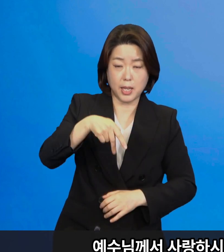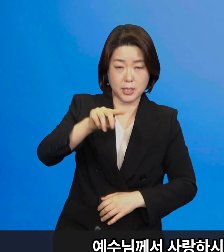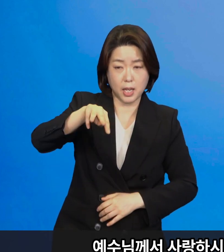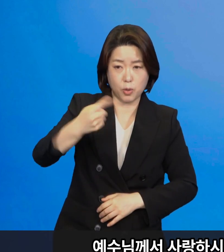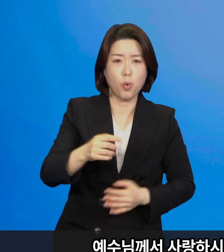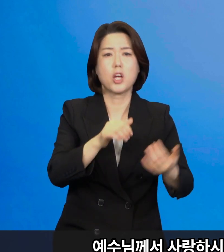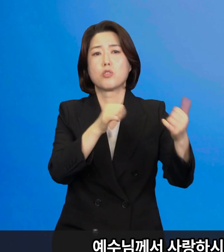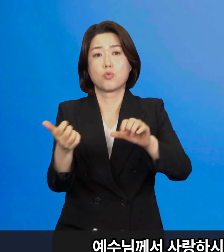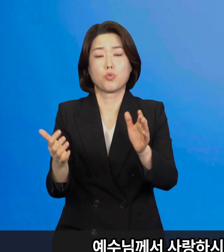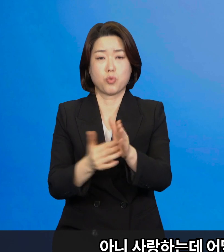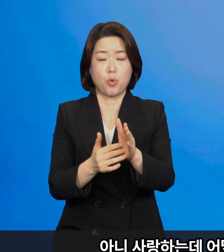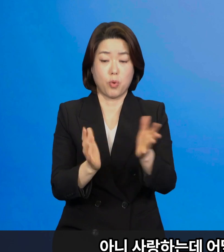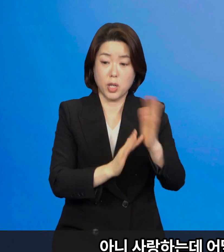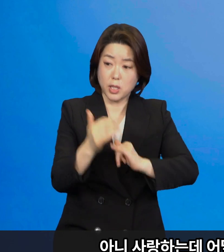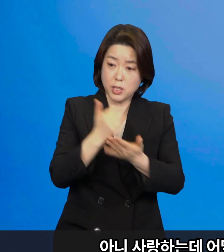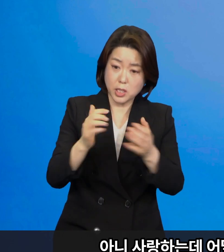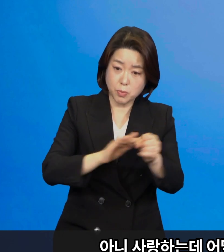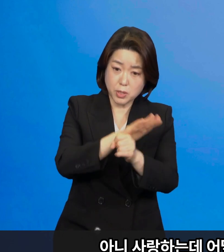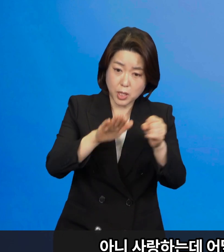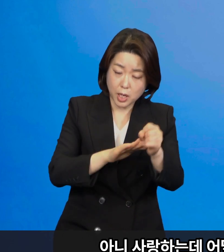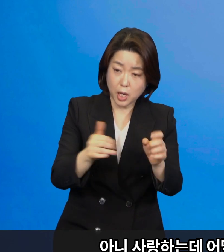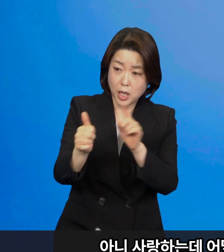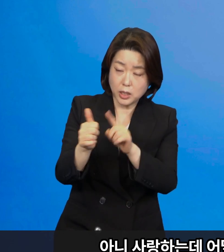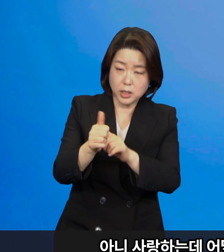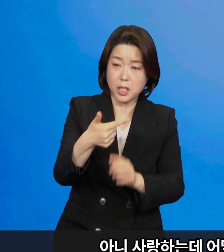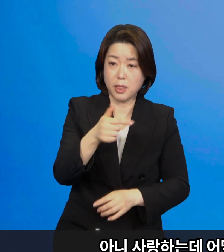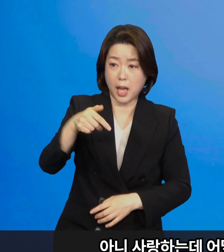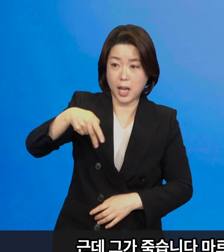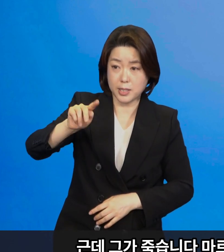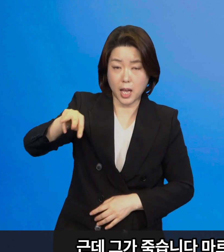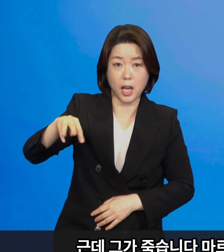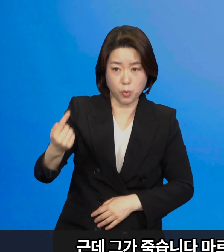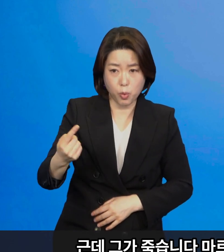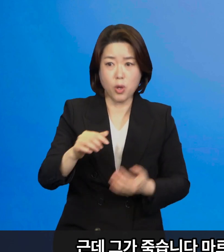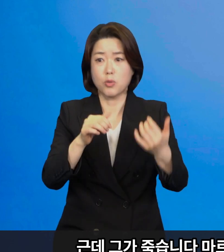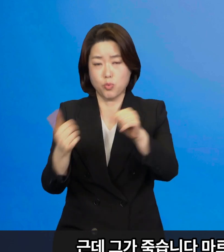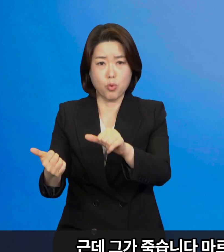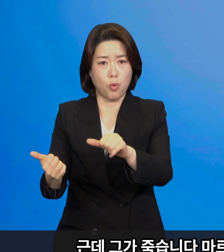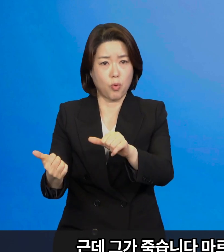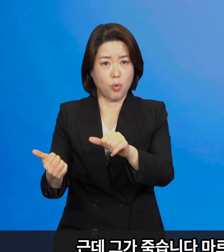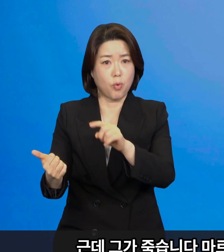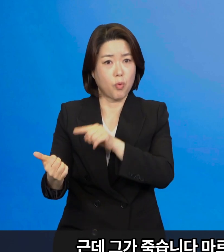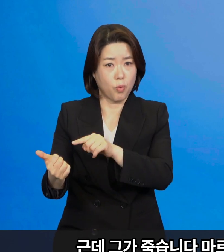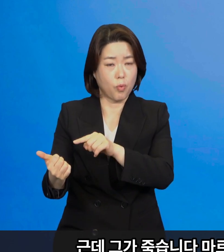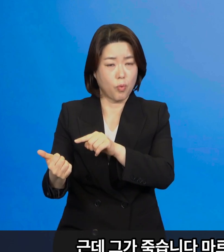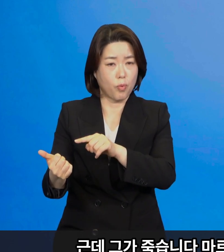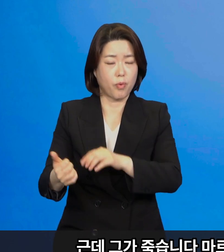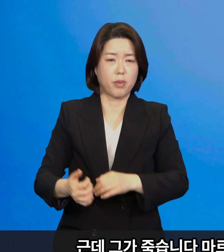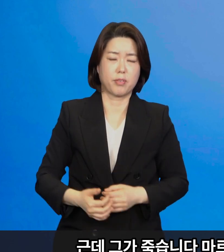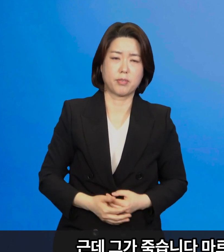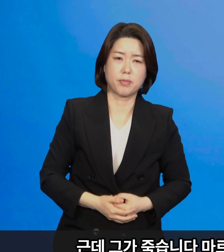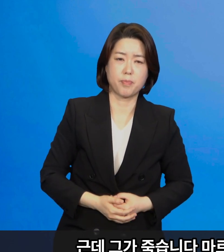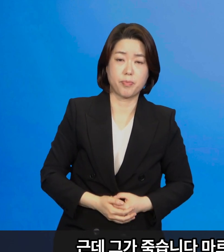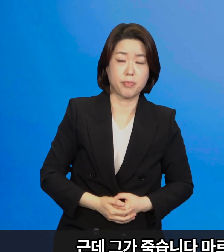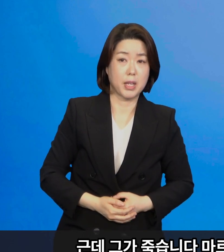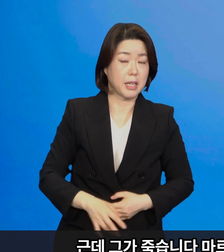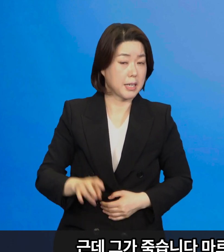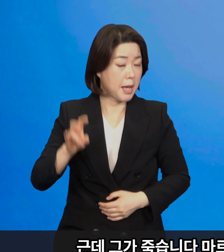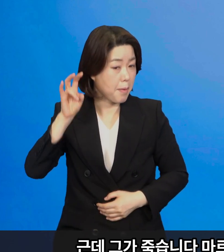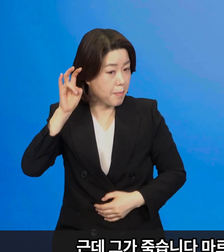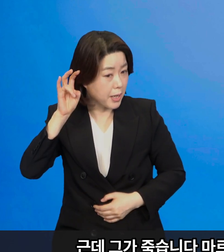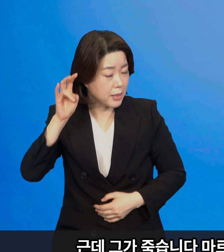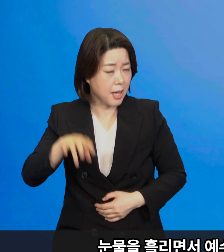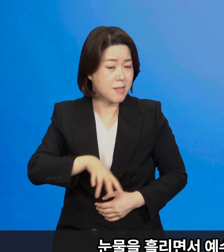사랑하시는 자 나사로라고 했어요. 아니, 사랑하는데 어떻게 나사로가 죽습니까? 근데 그가 죽습니다. 마르다와